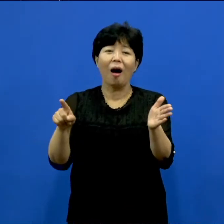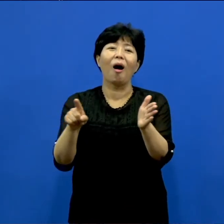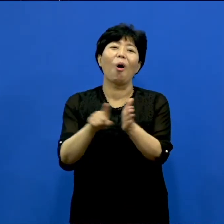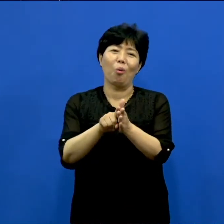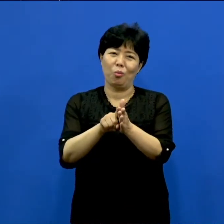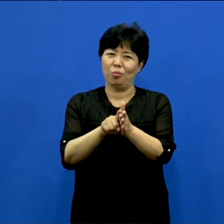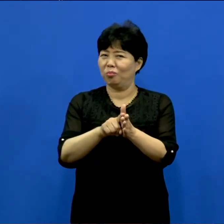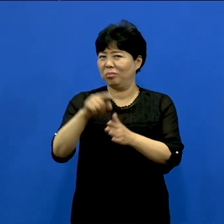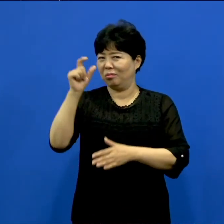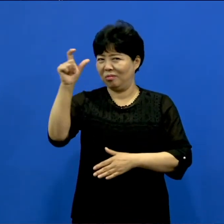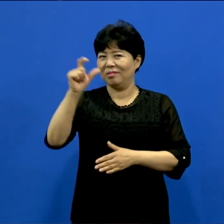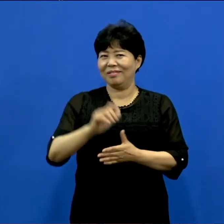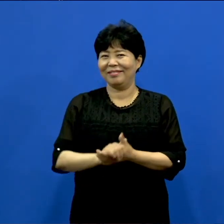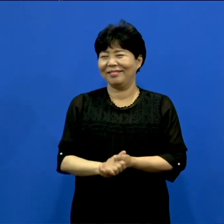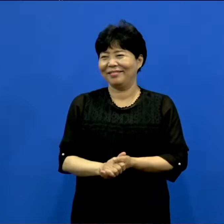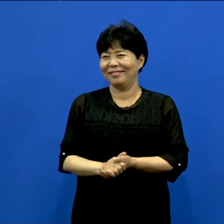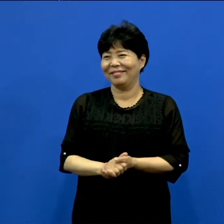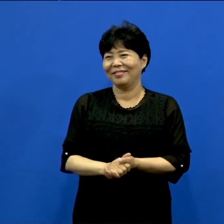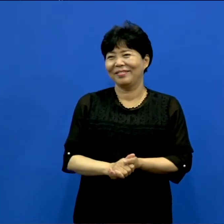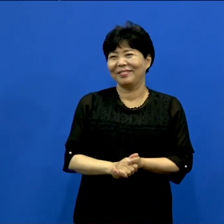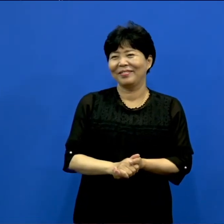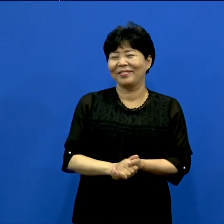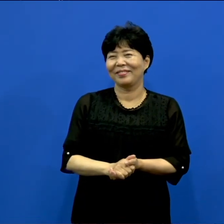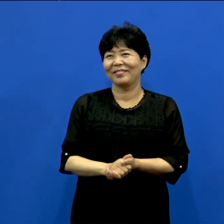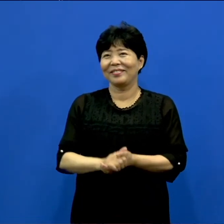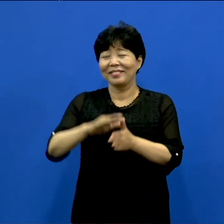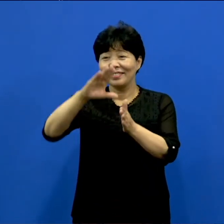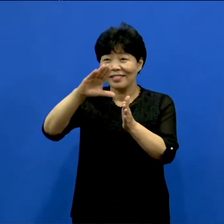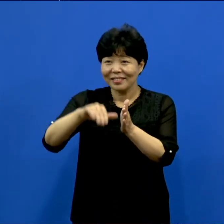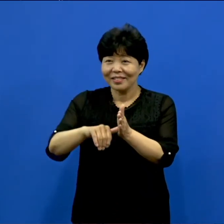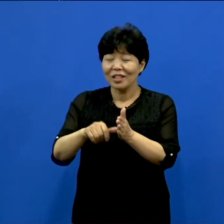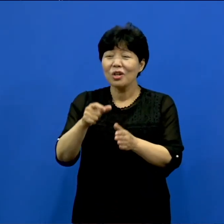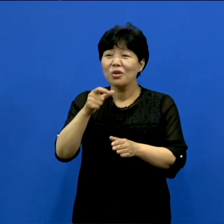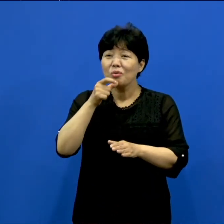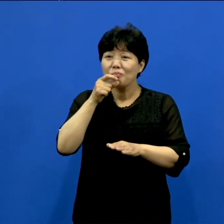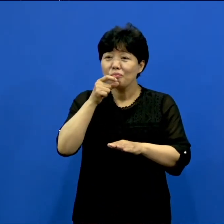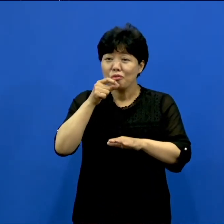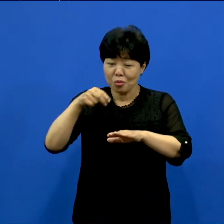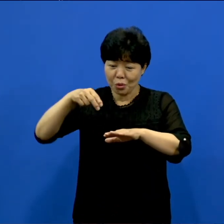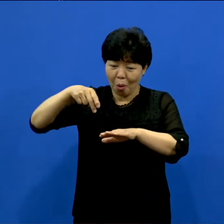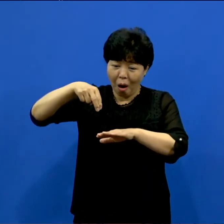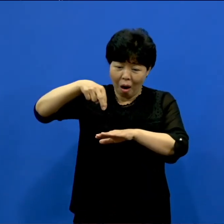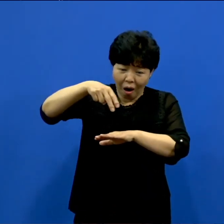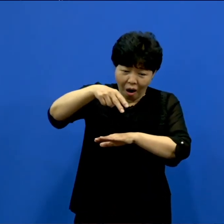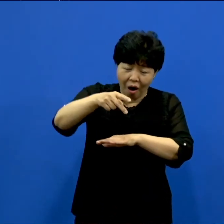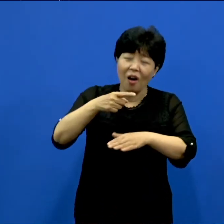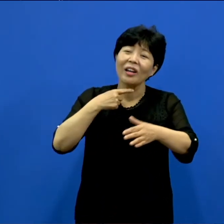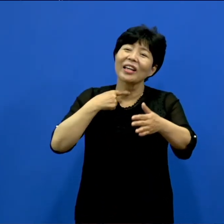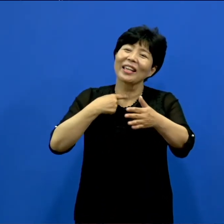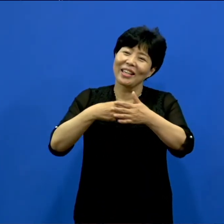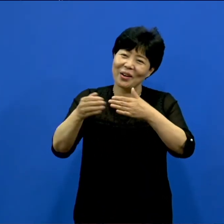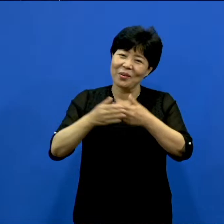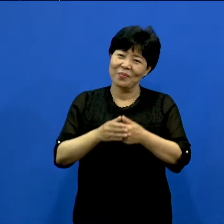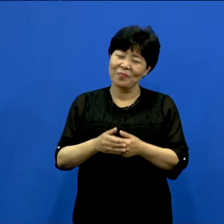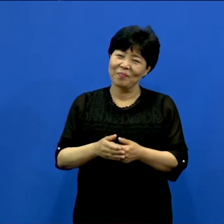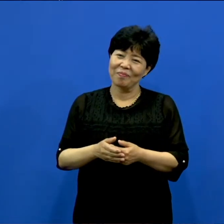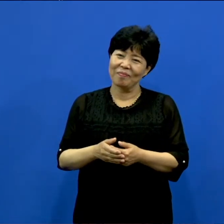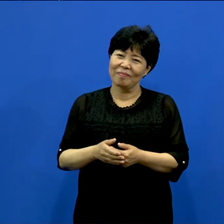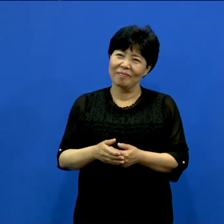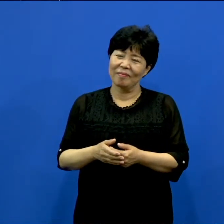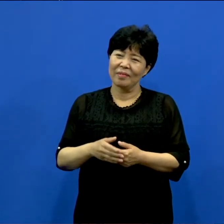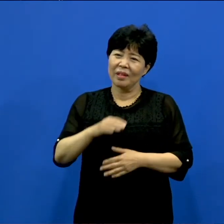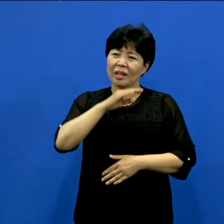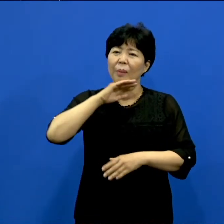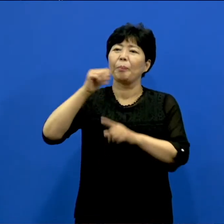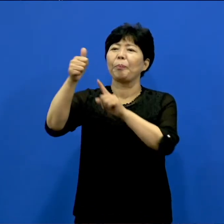예수님의 말씀에 반응하고 뛰어간 것입니다. 그때 물 위로 걷는 체험을 한 거예요. 여러분, 인류 역사에 물 위로 걷는 체험은 베드로 한